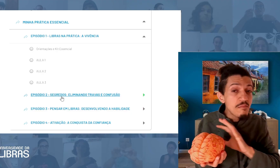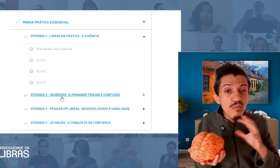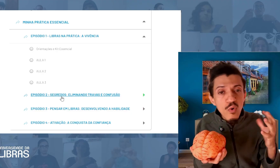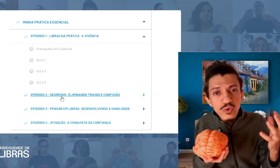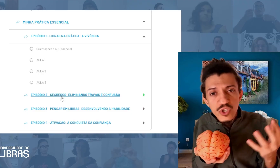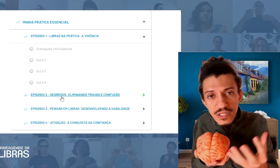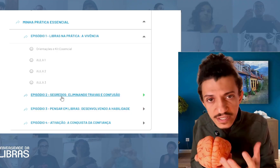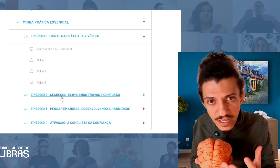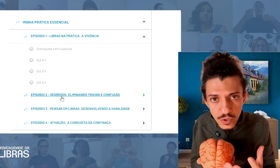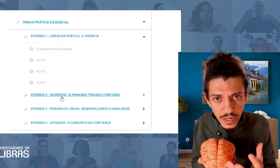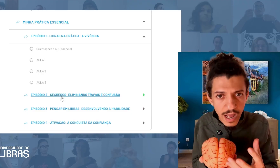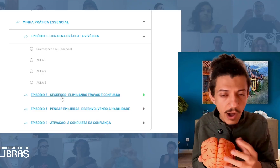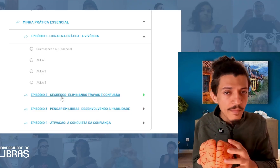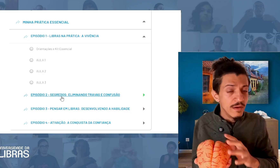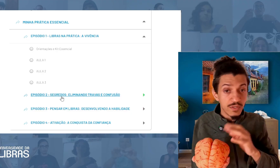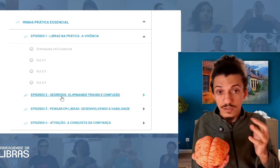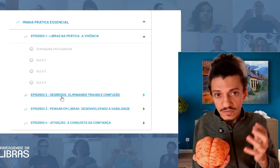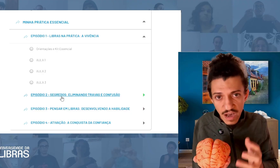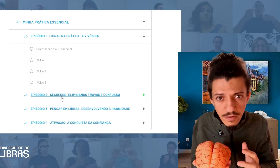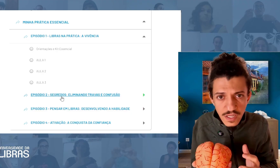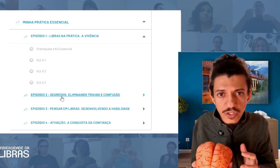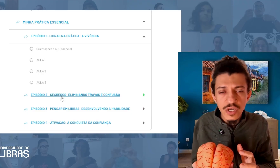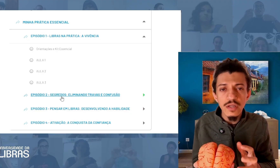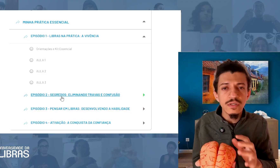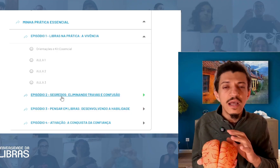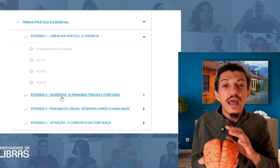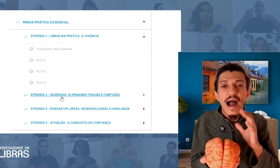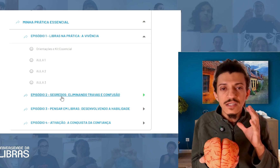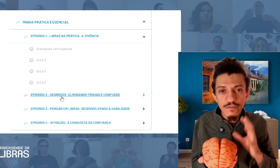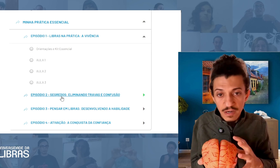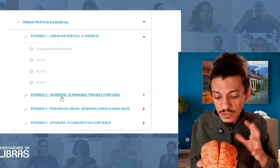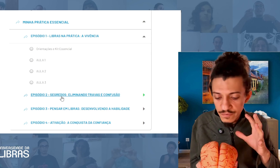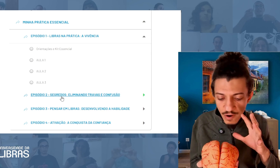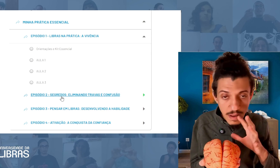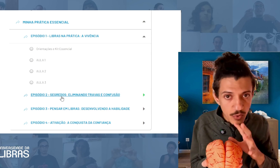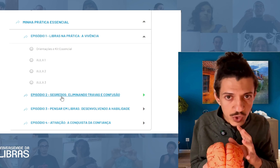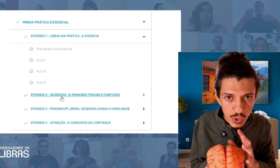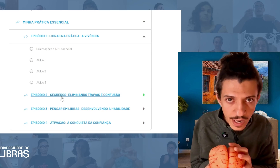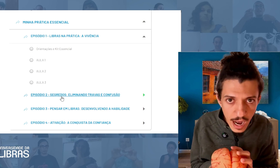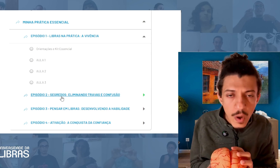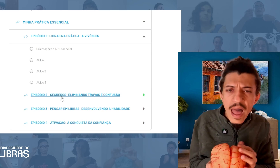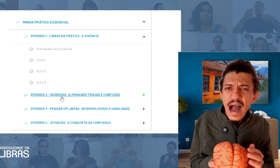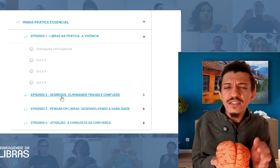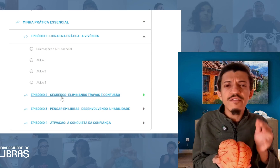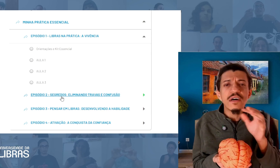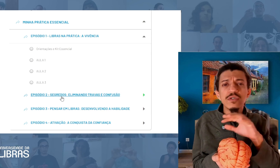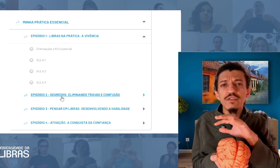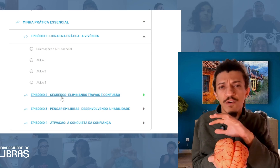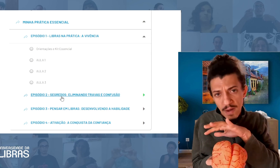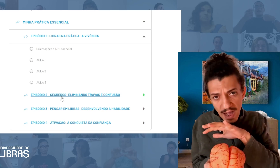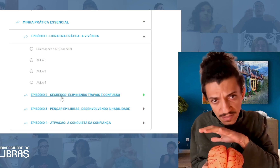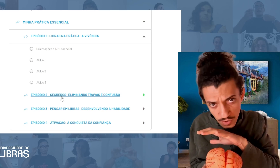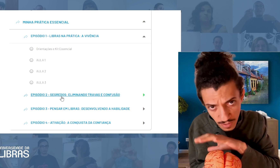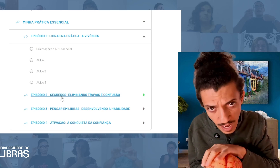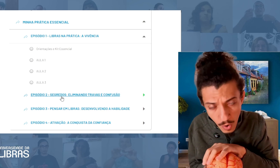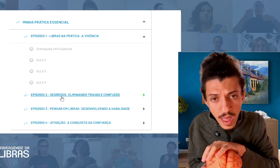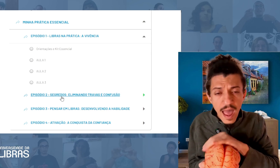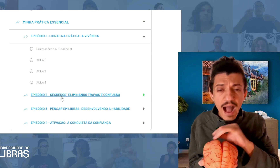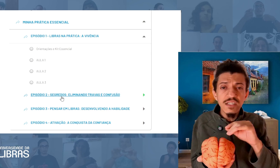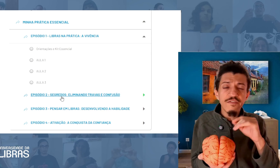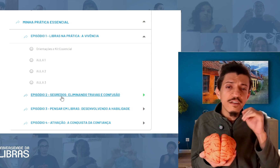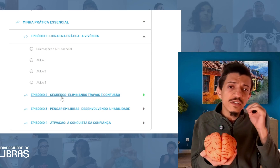forma multissensorial seus vários sentidos, ativando de forma emocional, ativando de forma